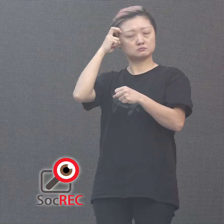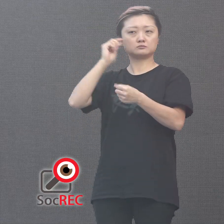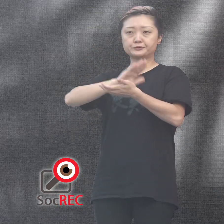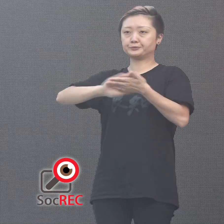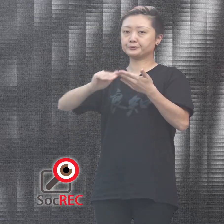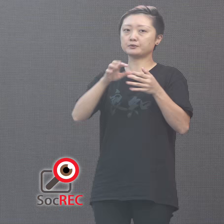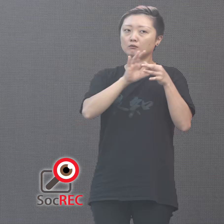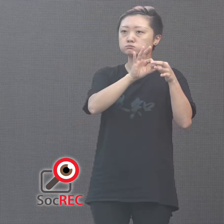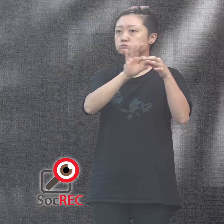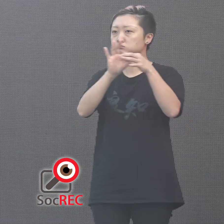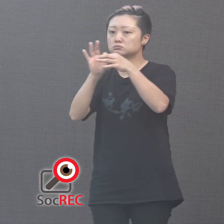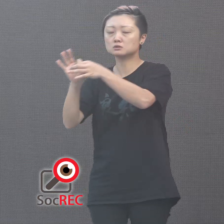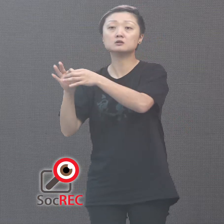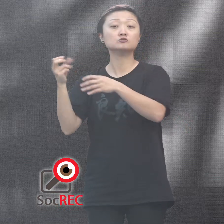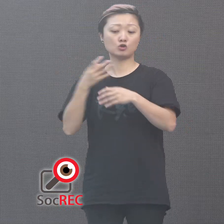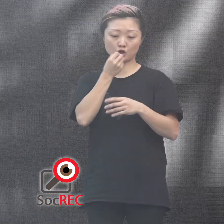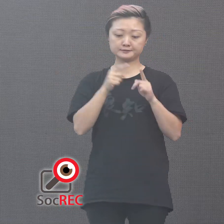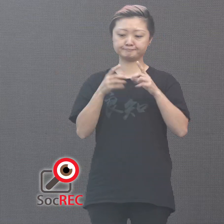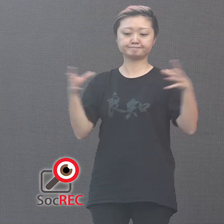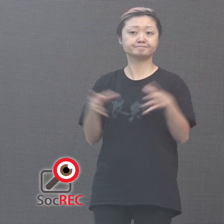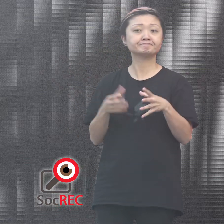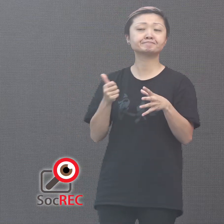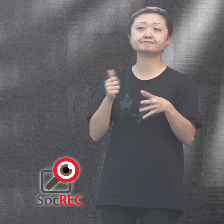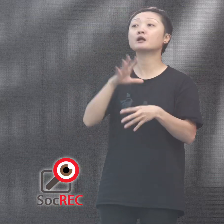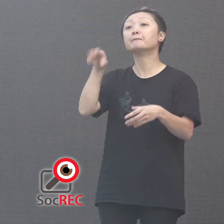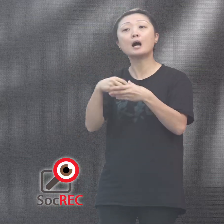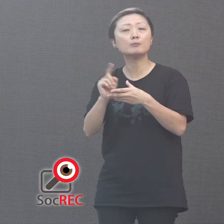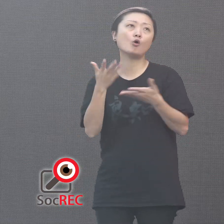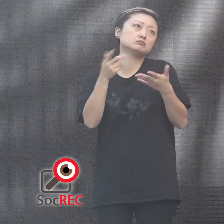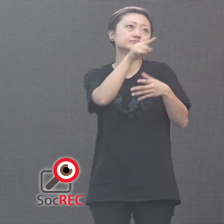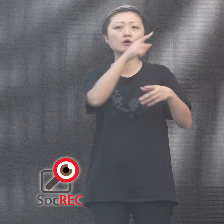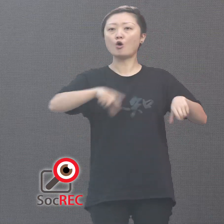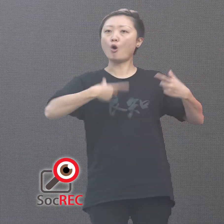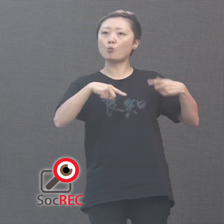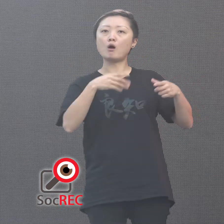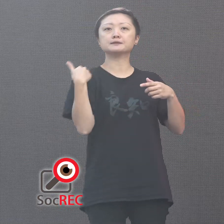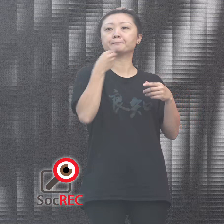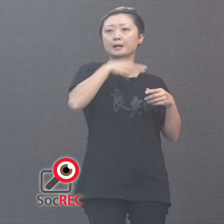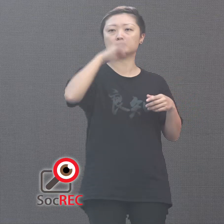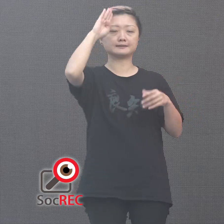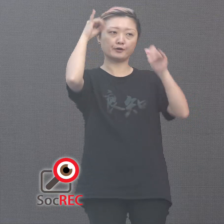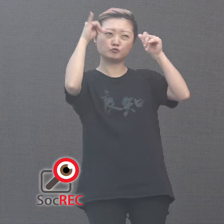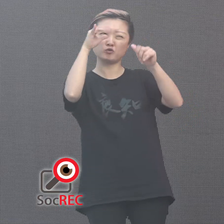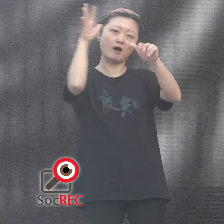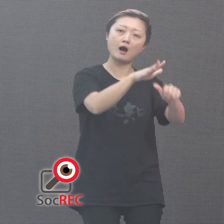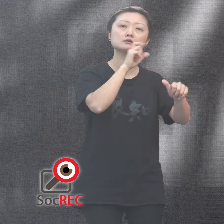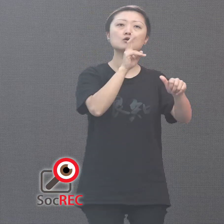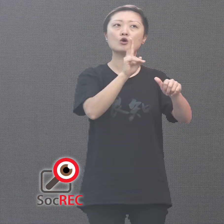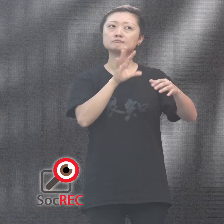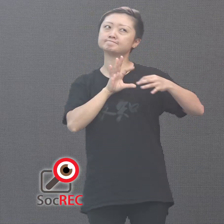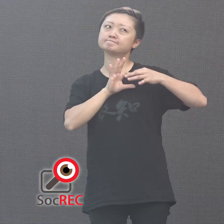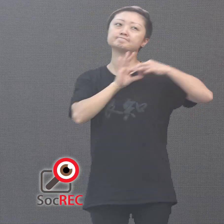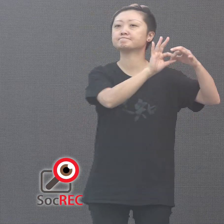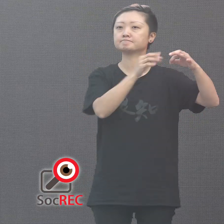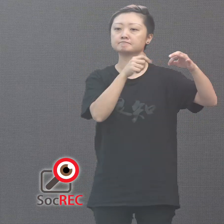結翻一啲可能曾經，譬如話韓國都受過警暴問題困擾嘅一啲國家，去聯繫翻佢哋一啲嘅記憶。我哋要